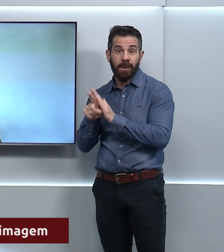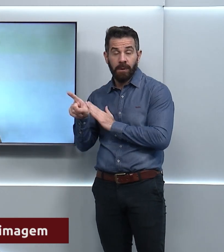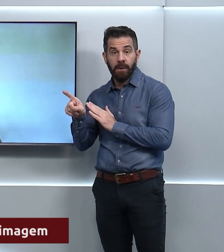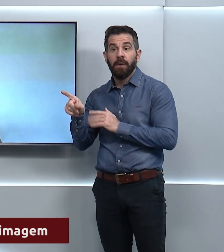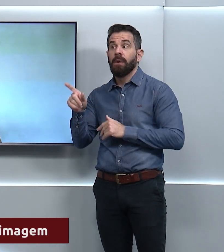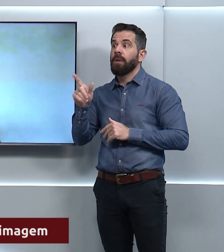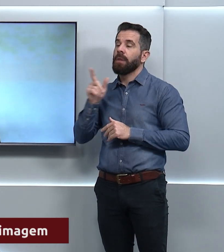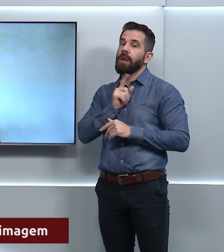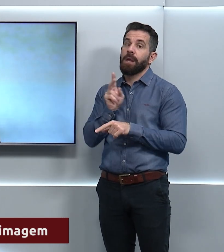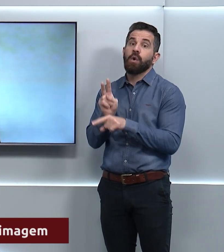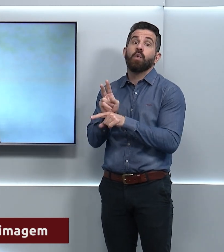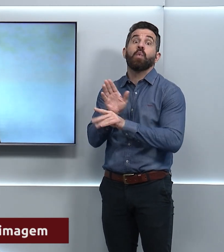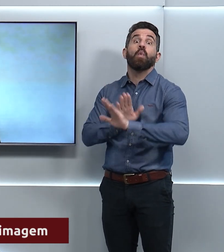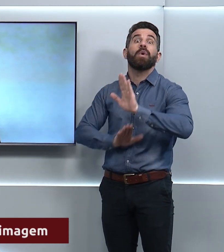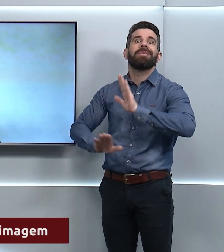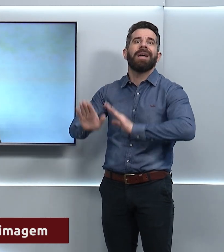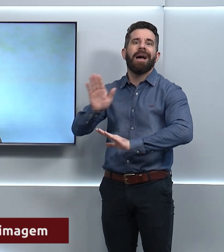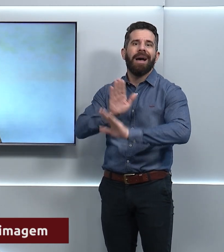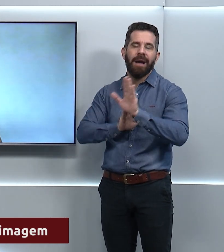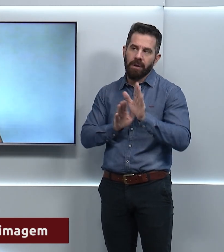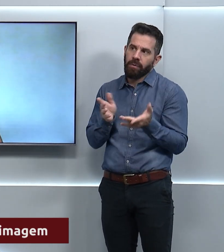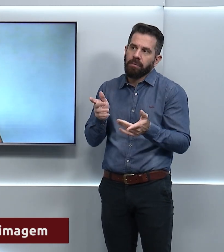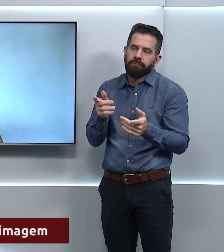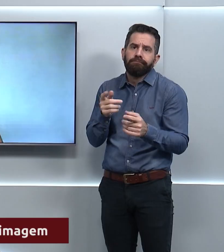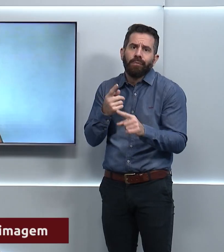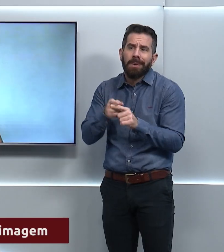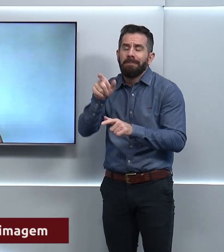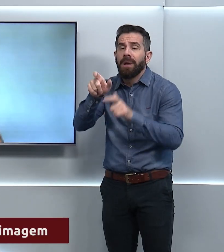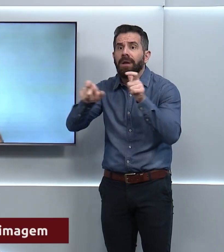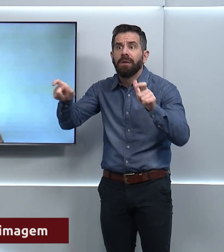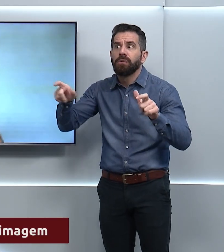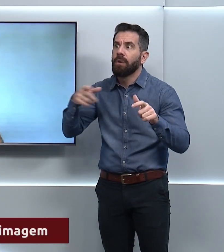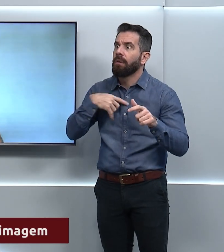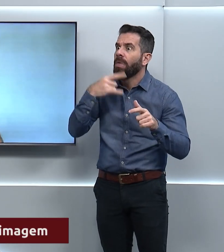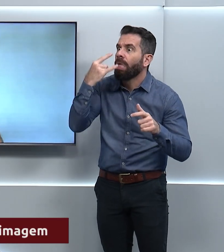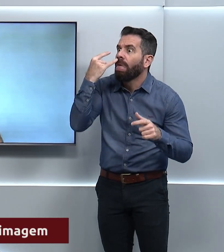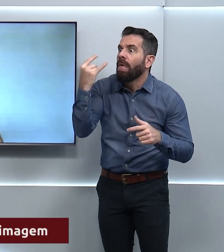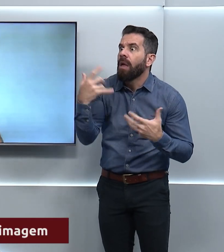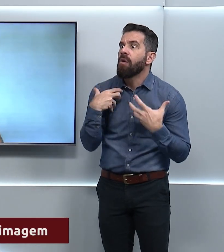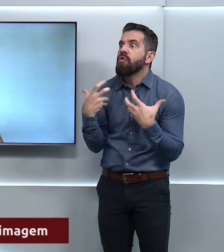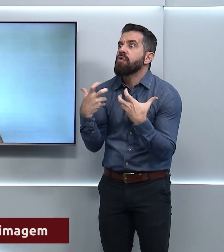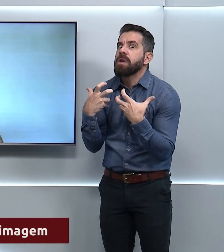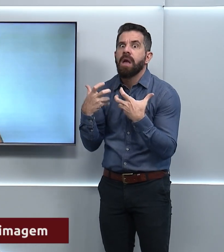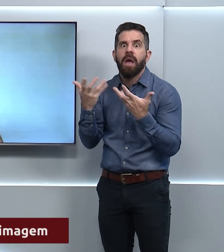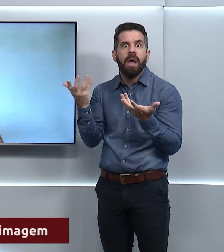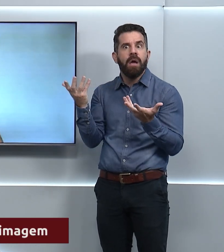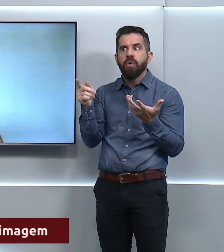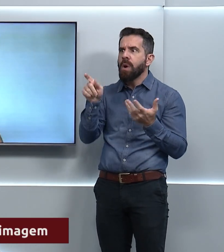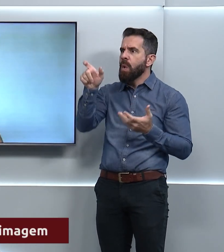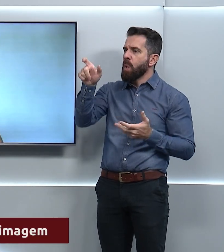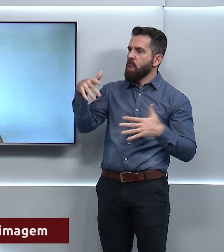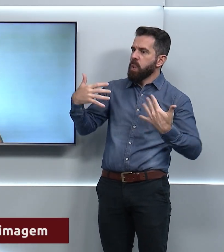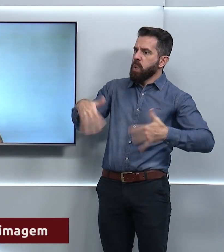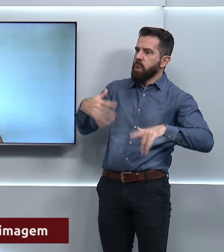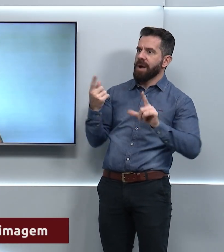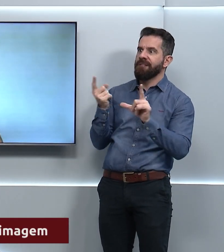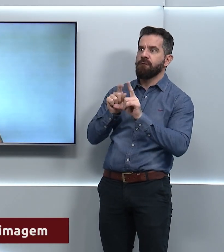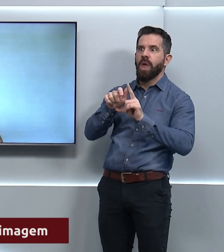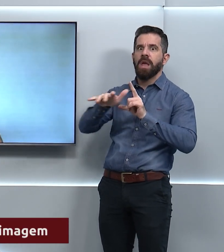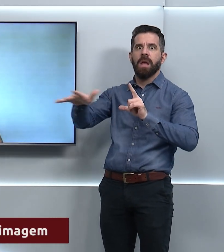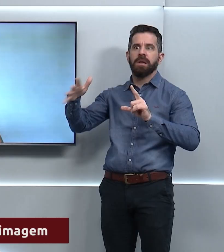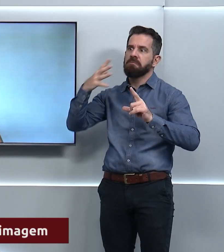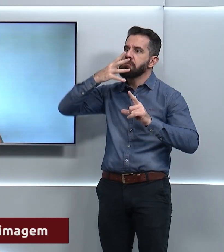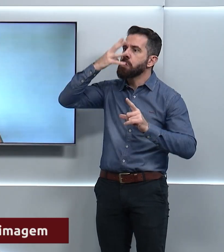que as pessoas têm que ter, né, na busca por esse corpo, que muitas vezes é irreal, que a gente vê na influenciadora ou no influenciador das